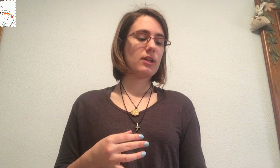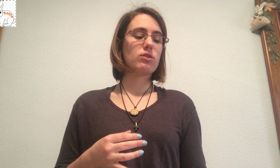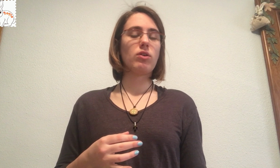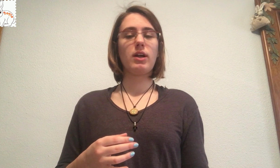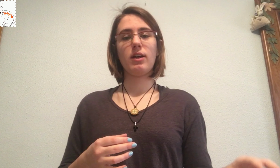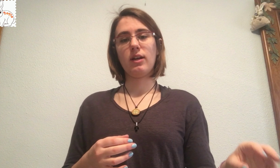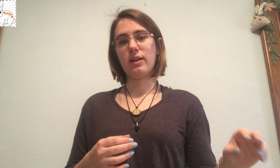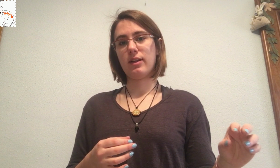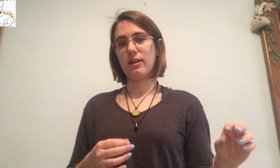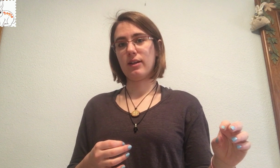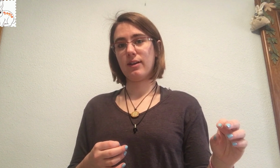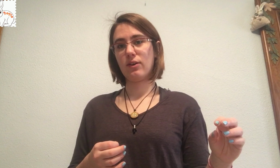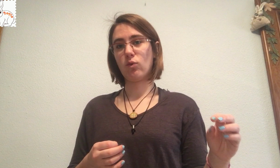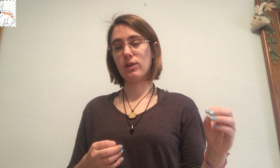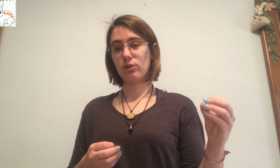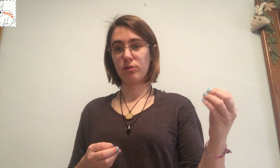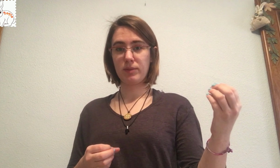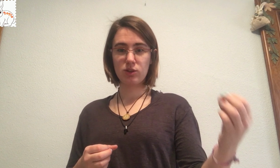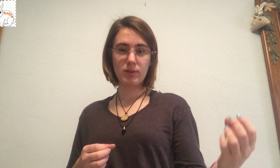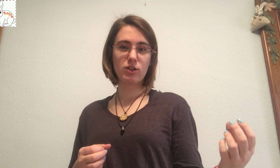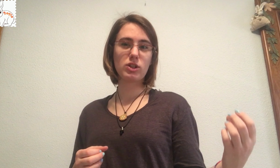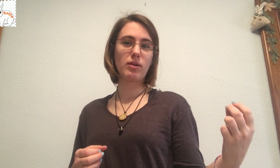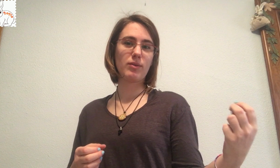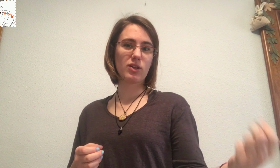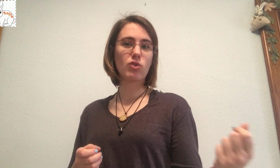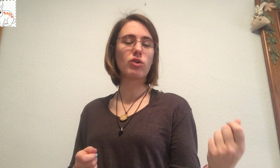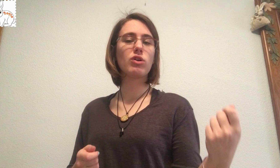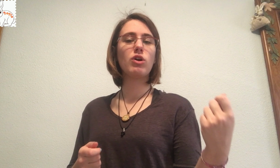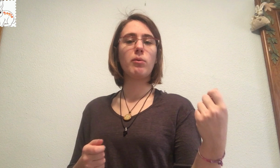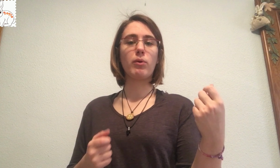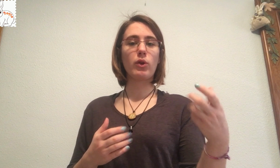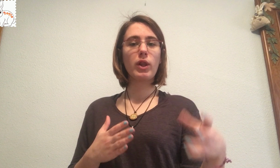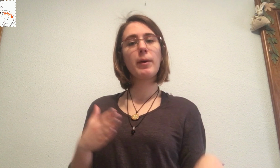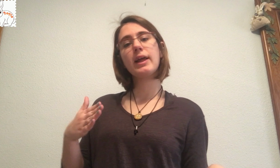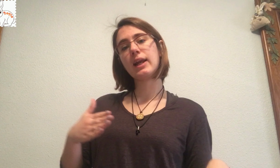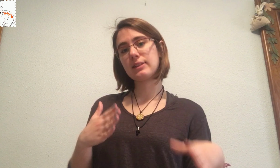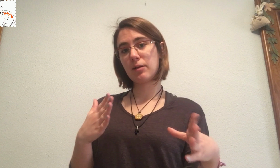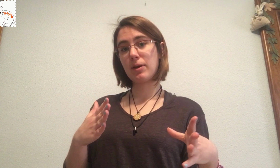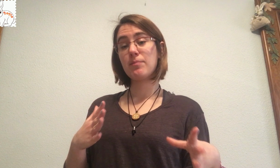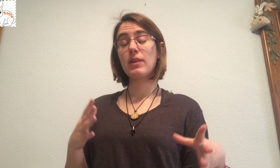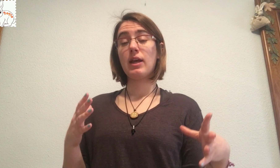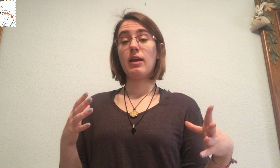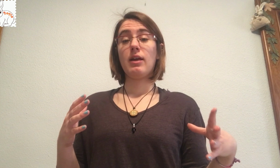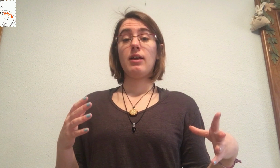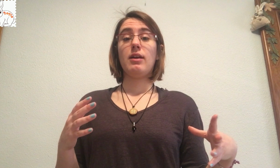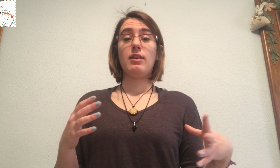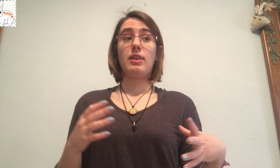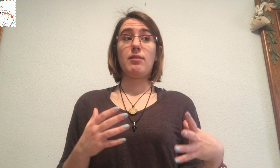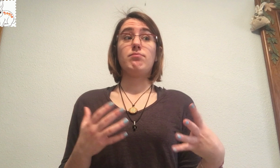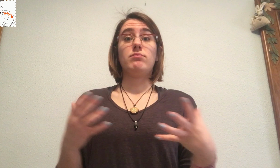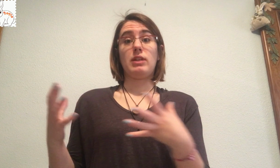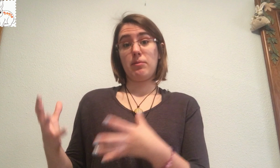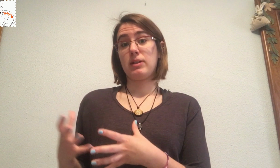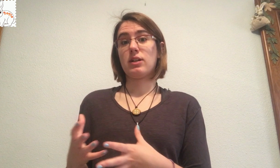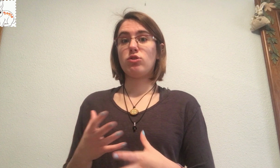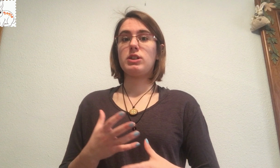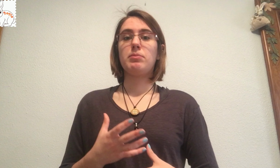es cierto Que Cuando más o menos Se va viendo Por dónde va a ir La trama De Qué pasa con ese